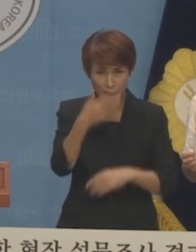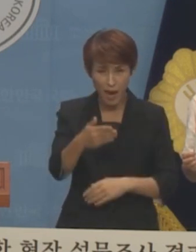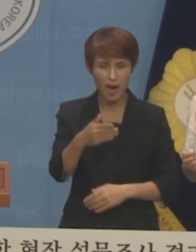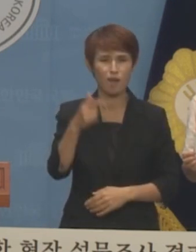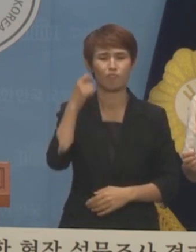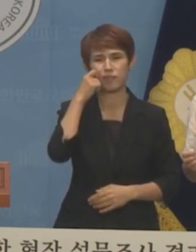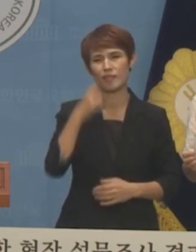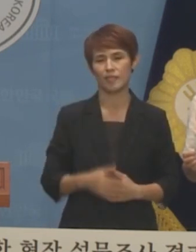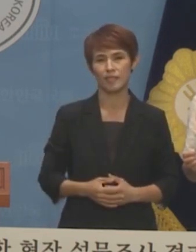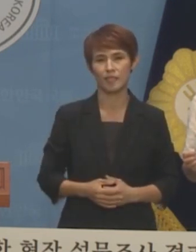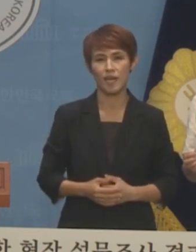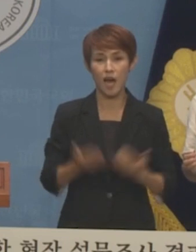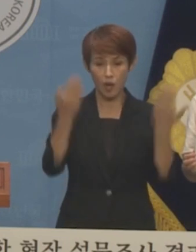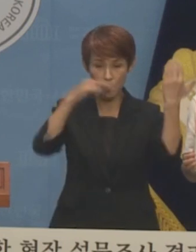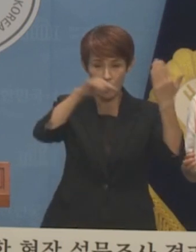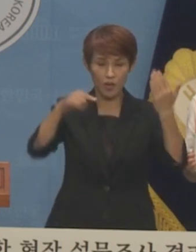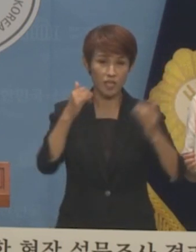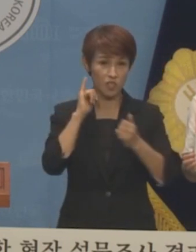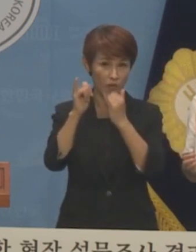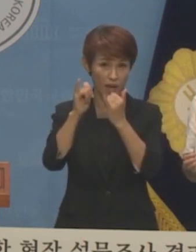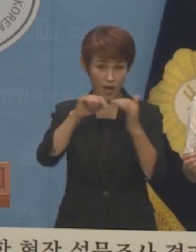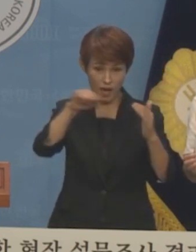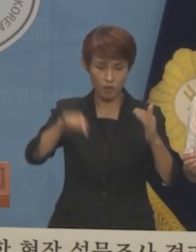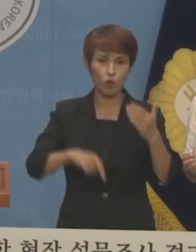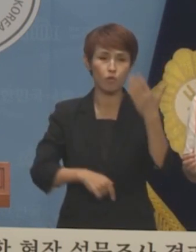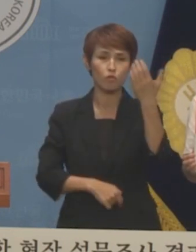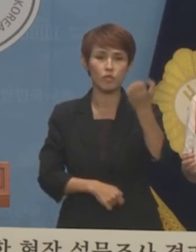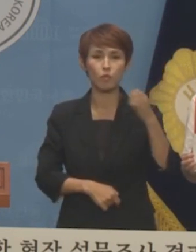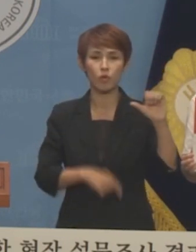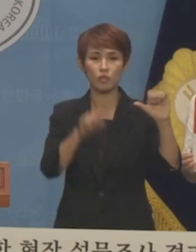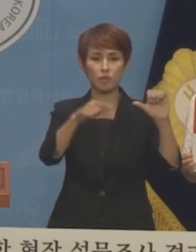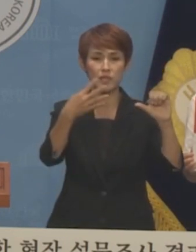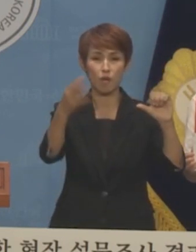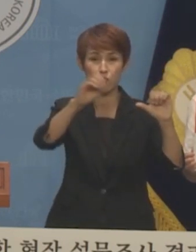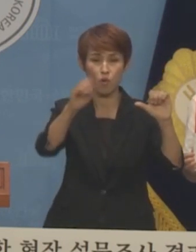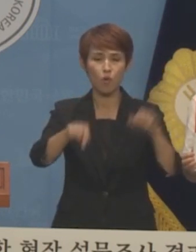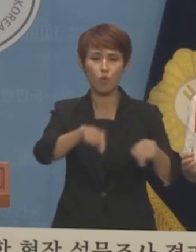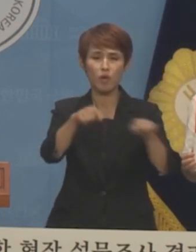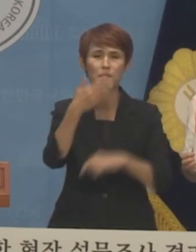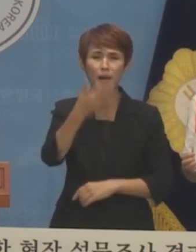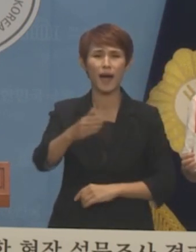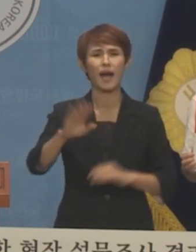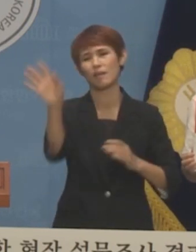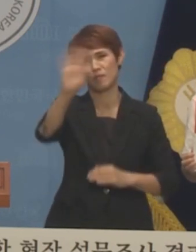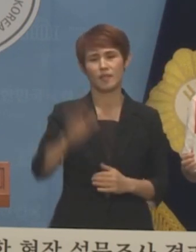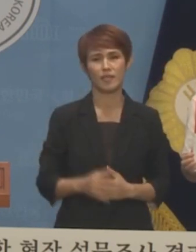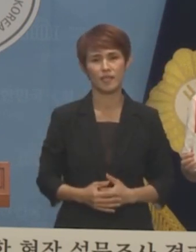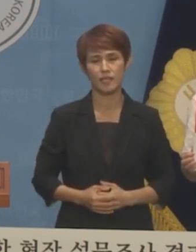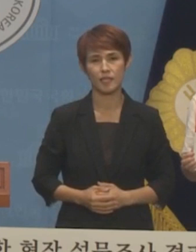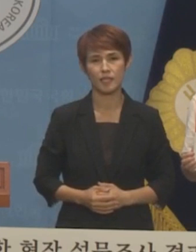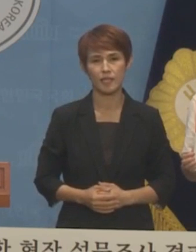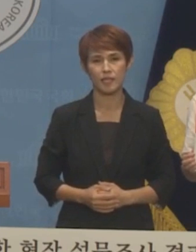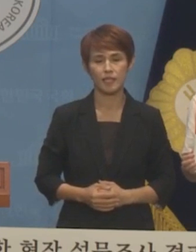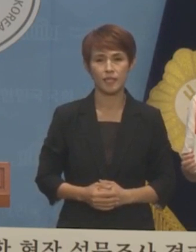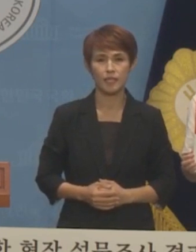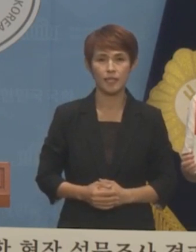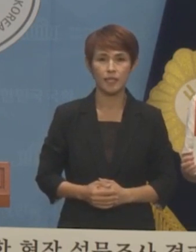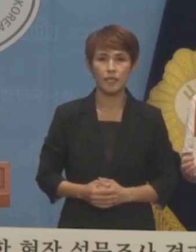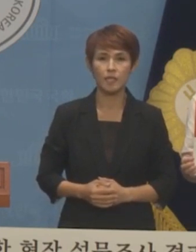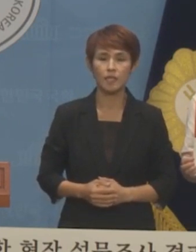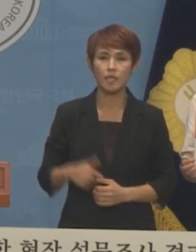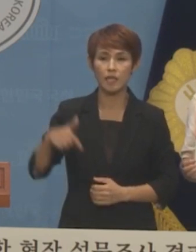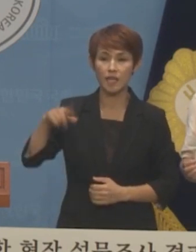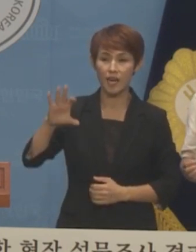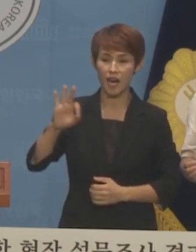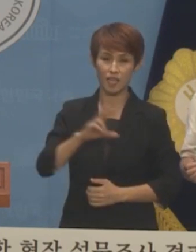내 모든 전화기 중 95.4%가 녹음이 가능한 전화기라는 뜻이 아닙니다. 전남교육청이